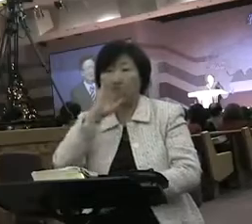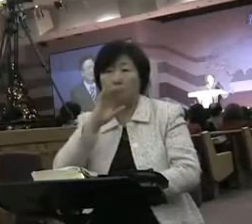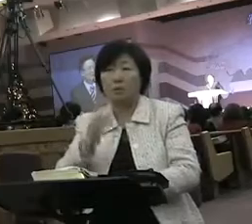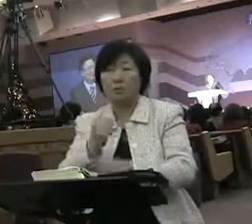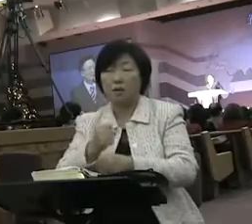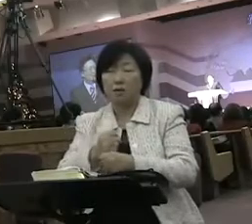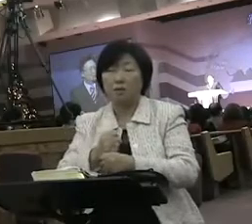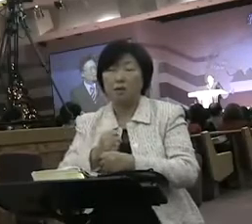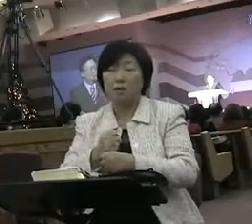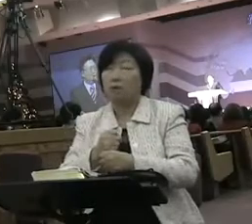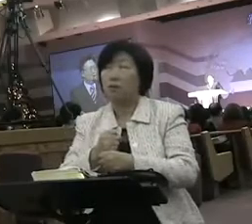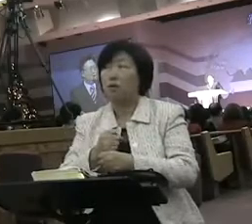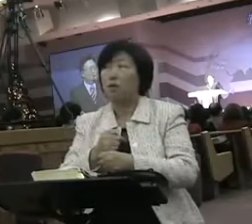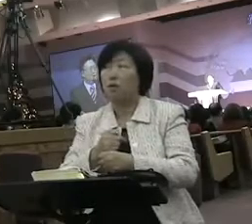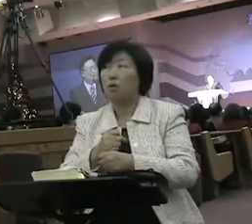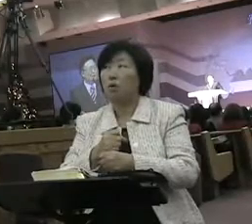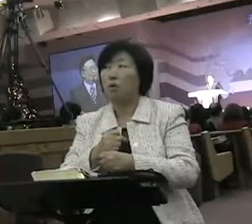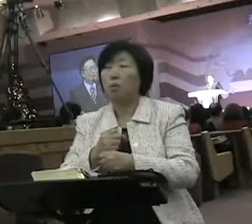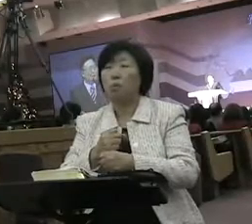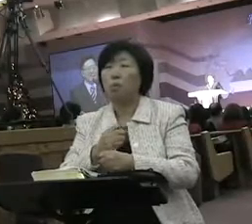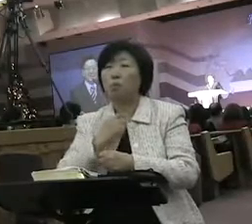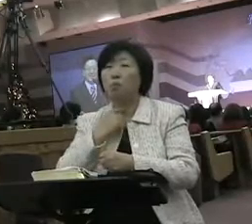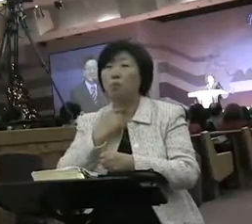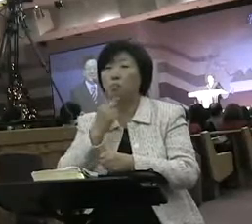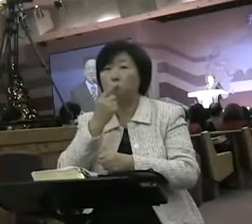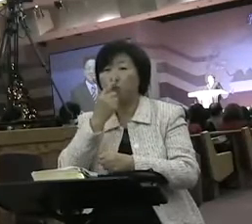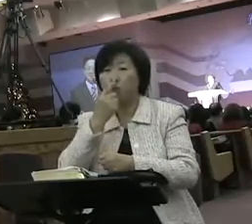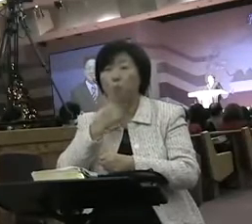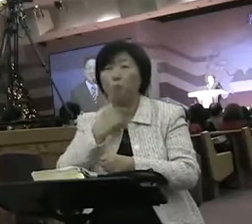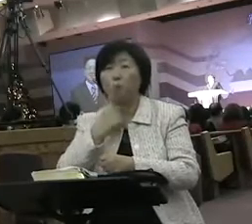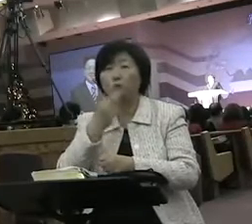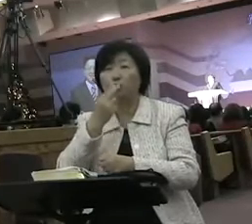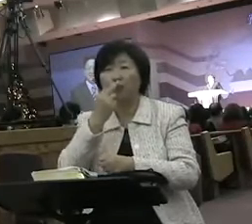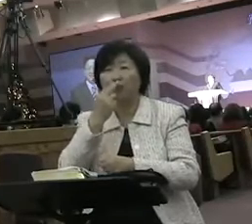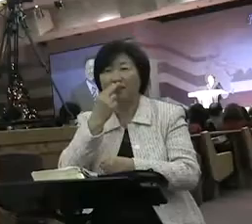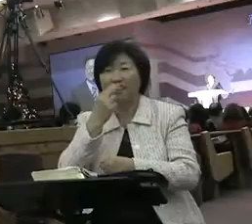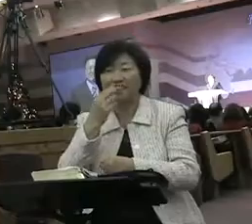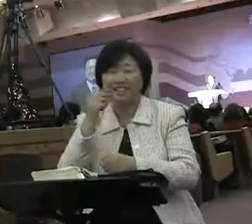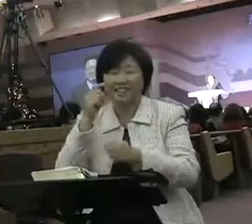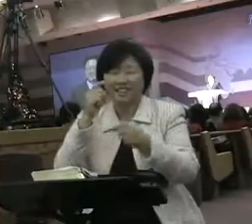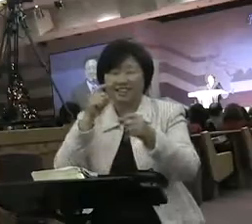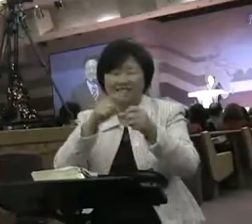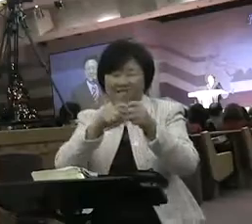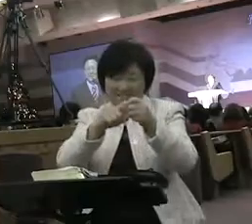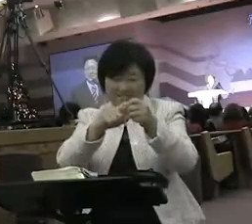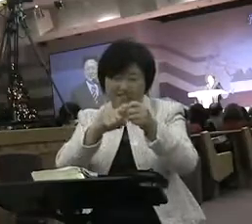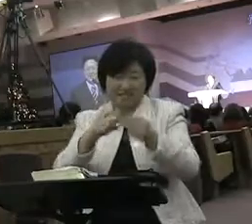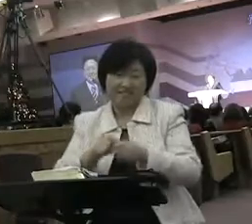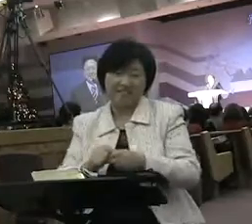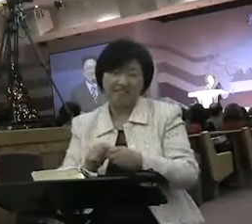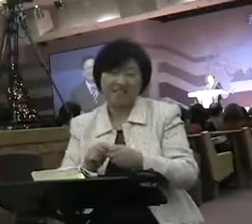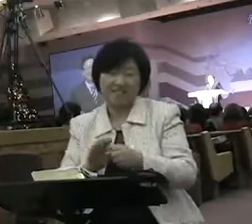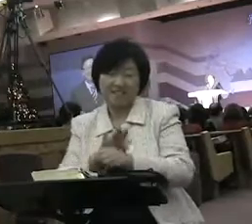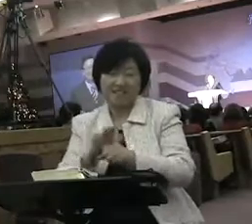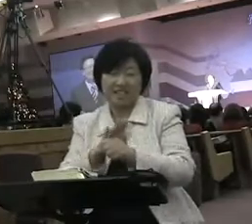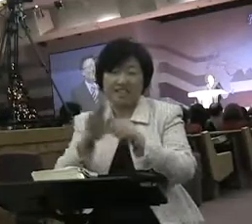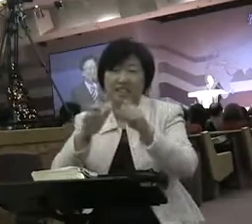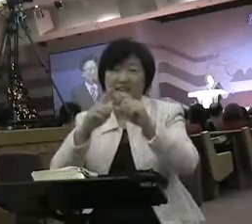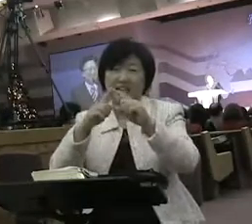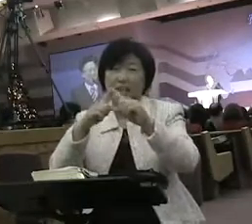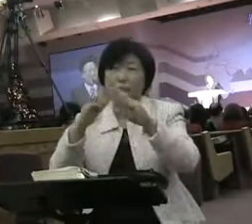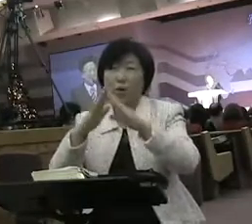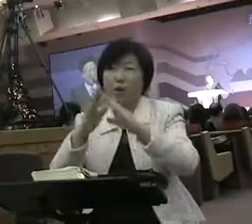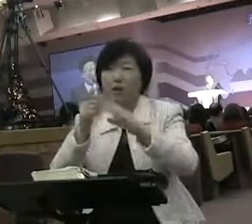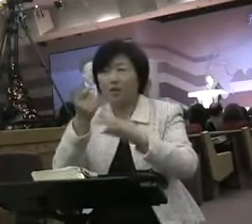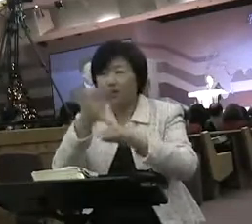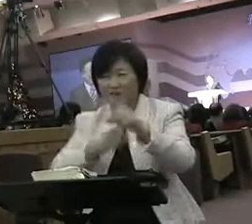저도 정말 목숨 걸고 하겠다 이렇게 다짐을 하고 있습니다. 사실은 남가주 사랑의 교회보다 조금 더